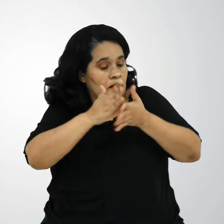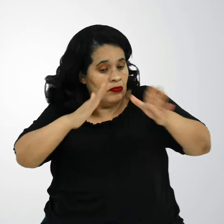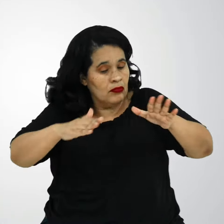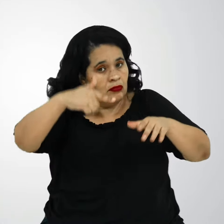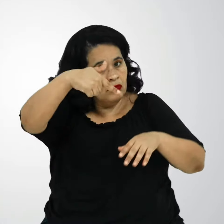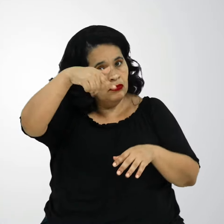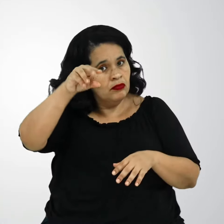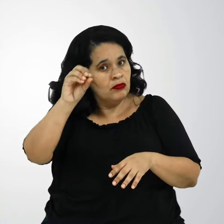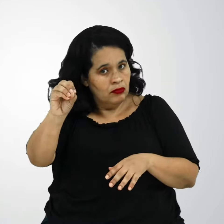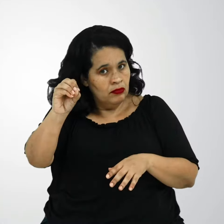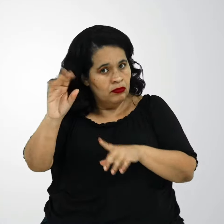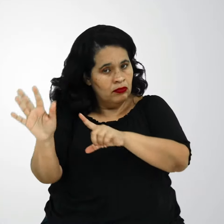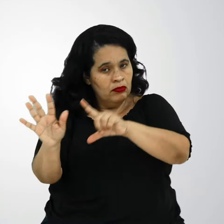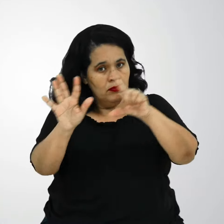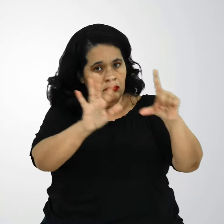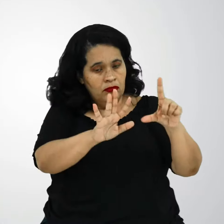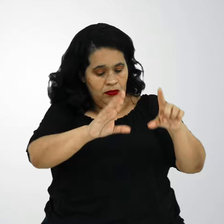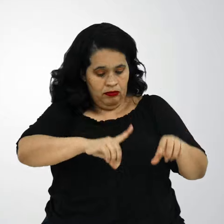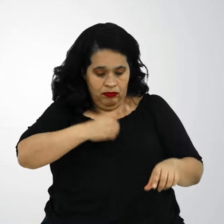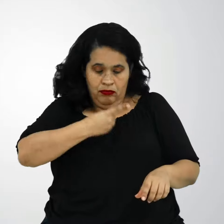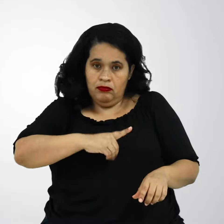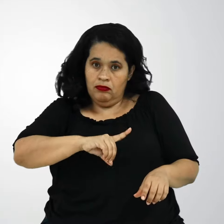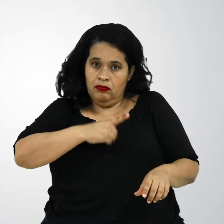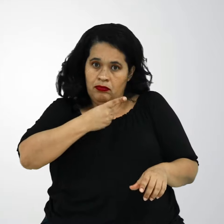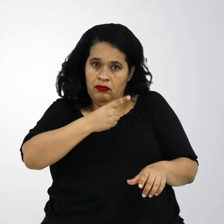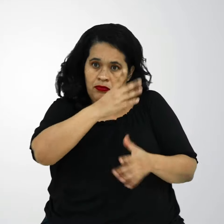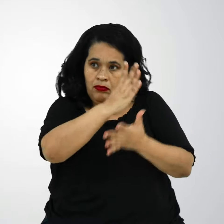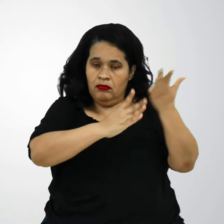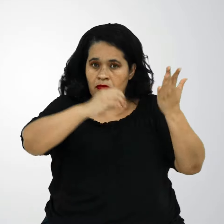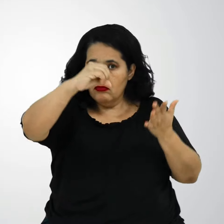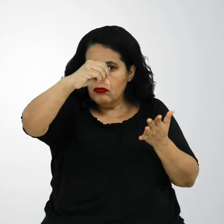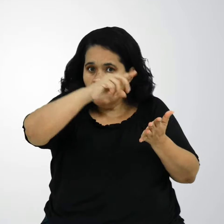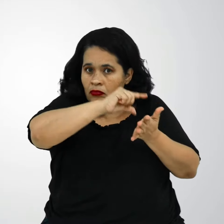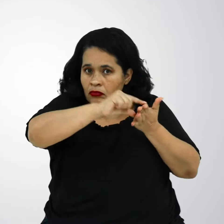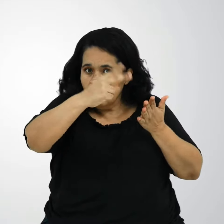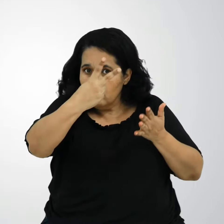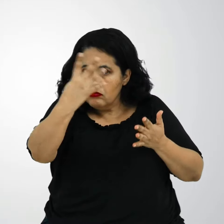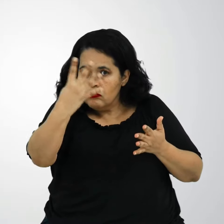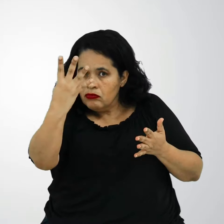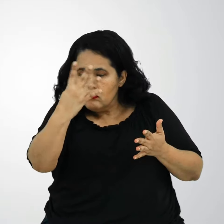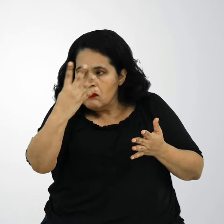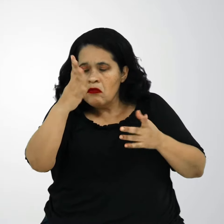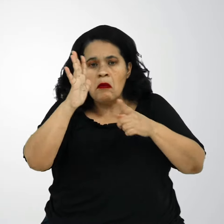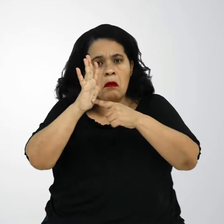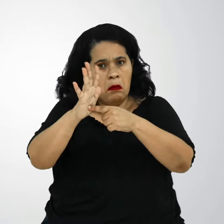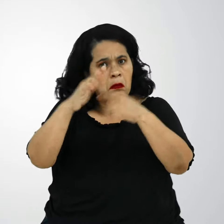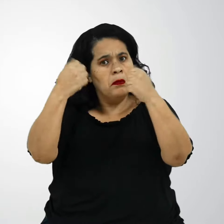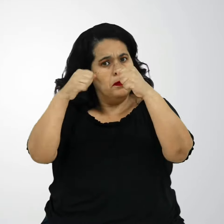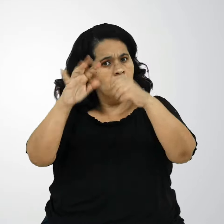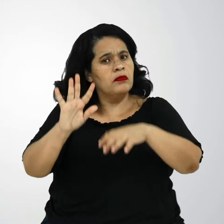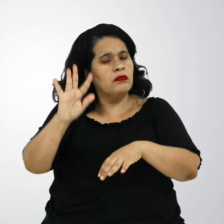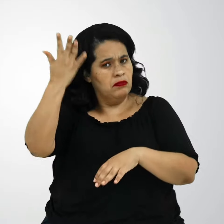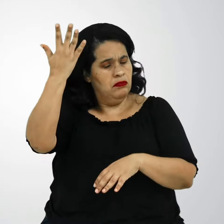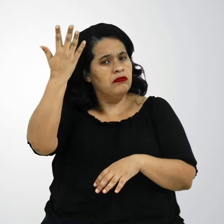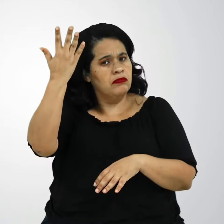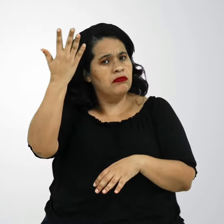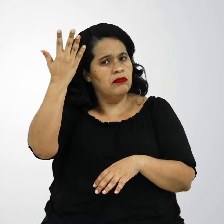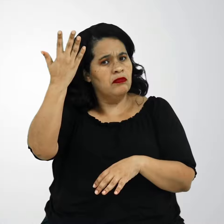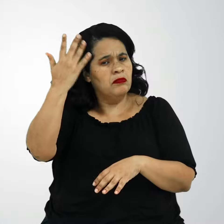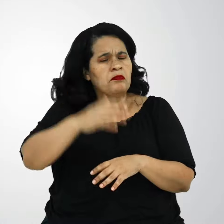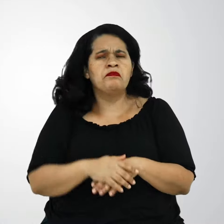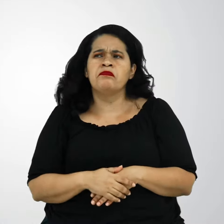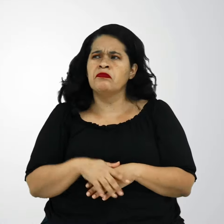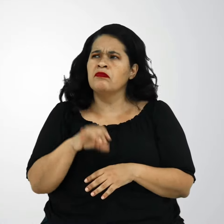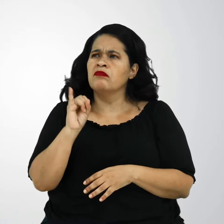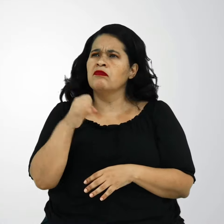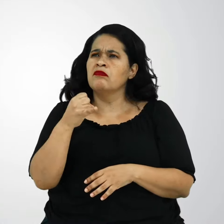Daniel 9:24 precisa ter acontecido, né? Sim. E não aconteceu. Claramente. Essa é uma questão. Eu entendo assim,